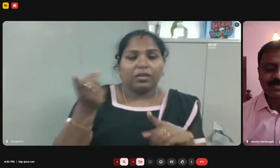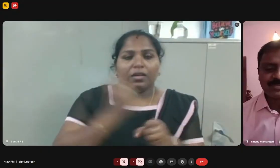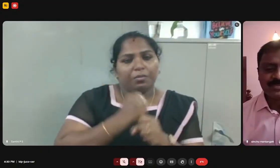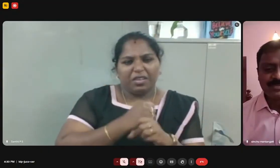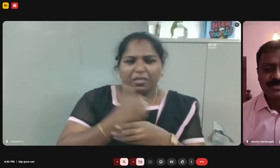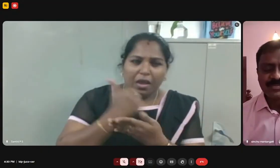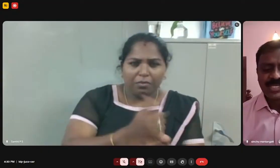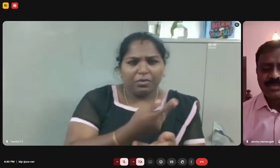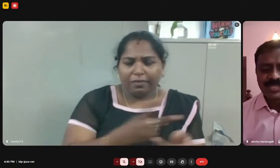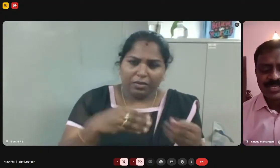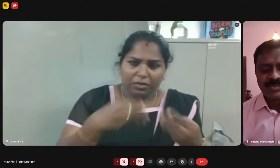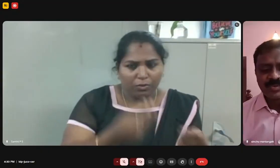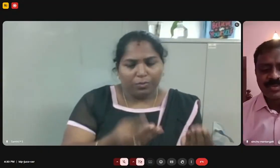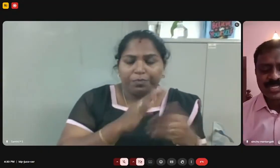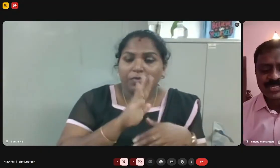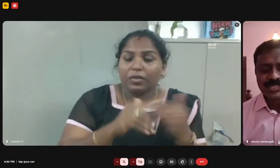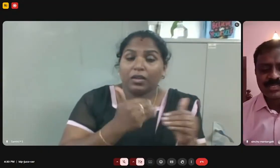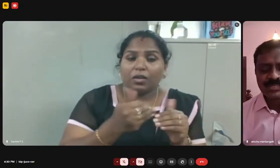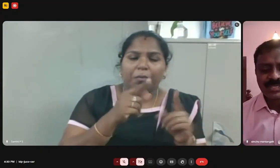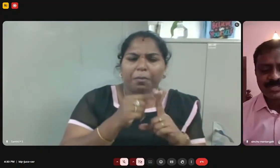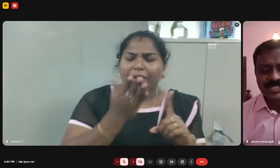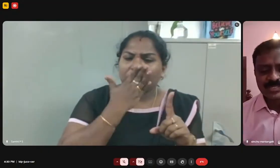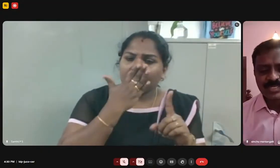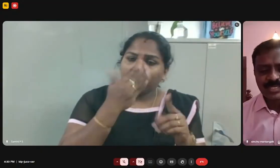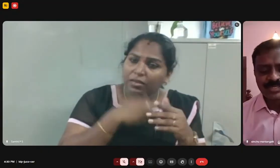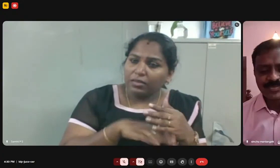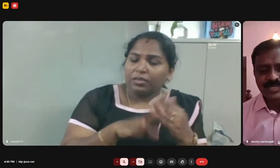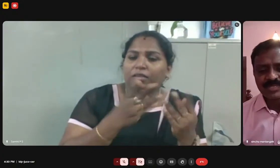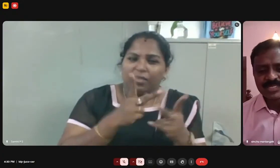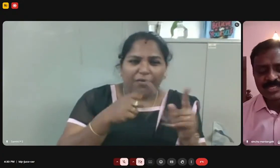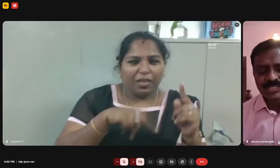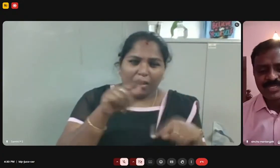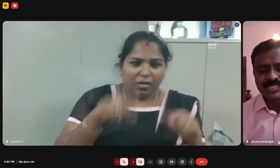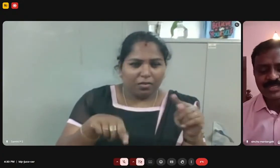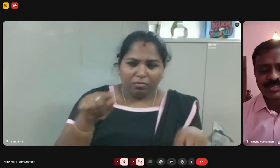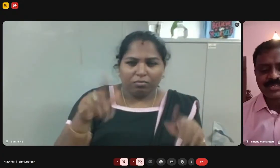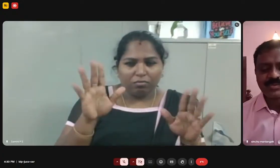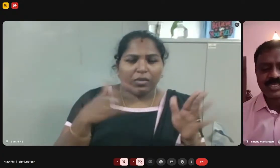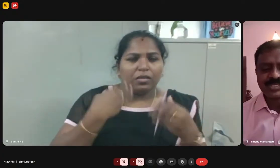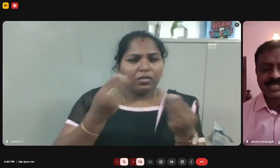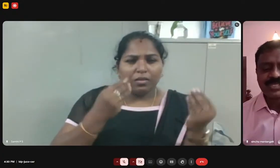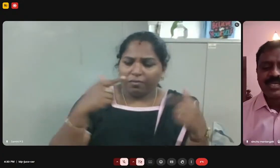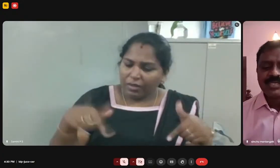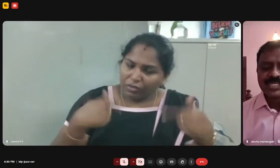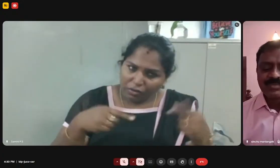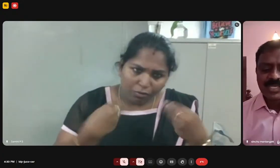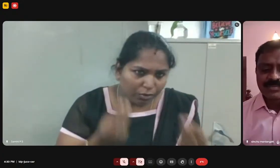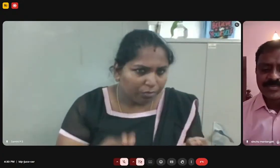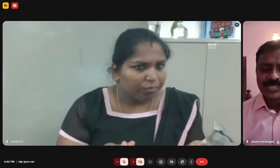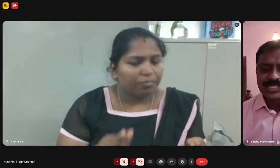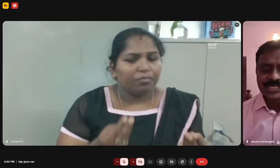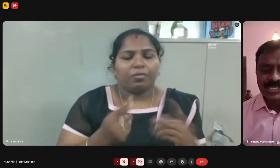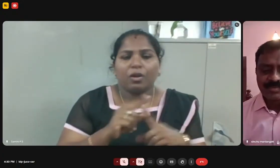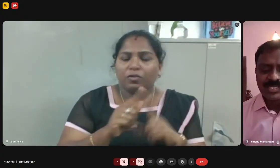കിട്ടും. പിന്നെ ഓരോ പഞ്ചായത്തുകളിൽ വ്യത്യാസമായി കാണും. അവർക്ക് ചിലർക്ക് ഈ വീൽ ചെയറുകൾ കൊടുക്കുന്ന സ്കീം